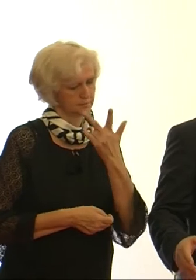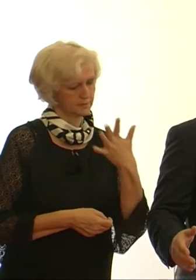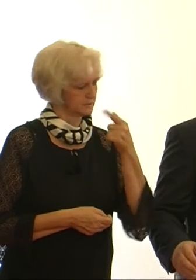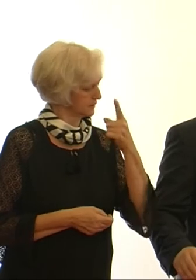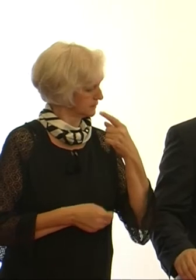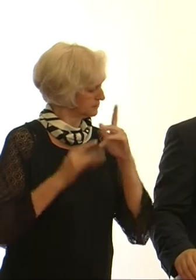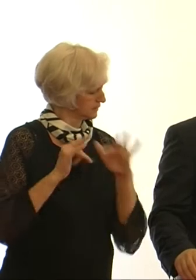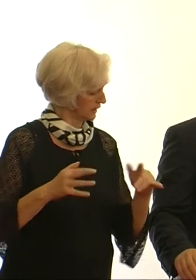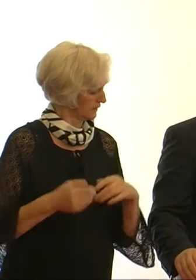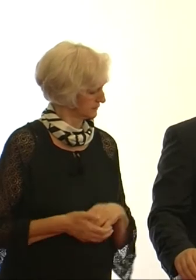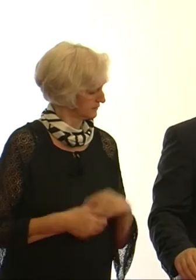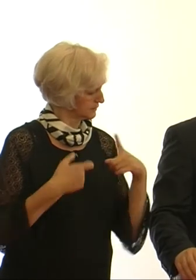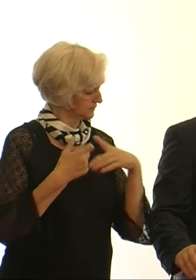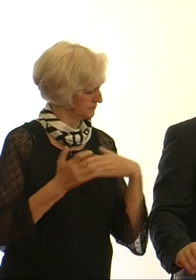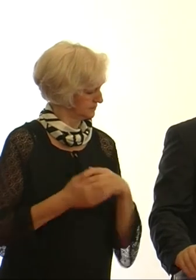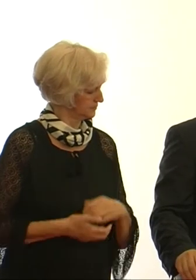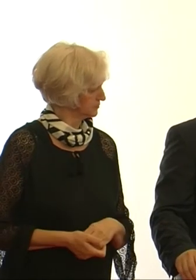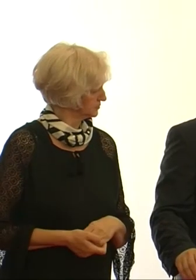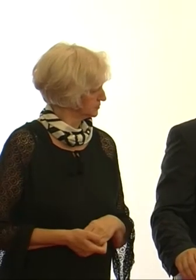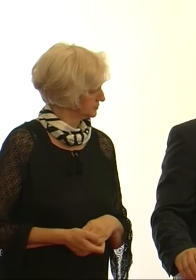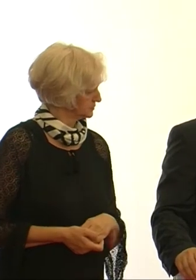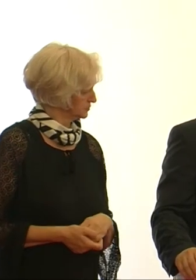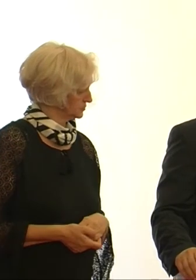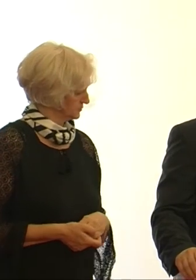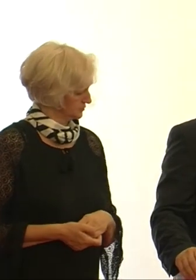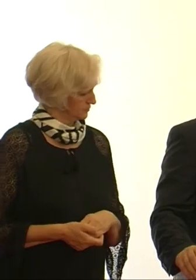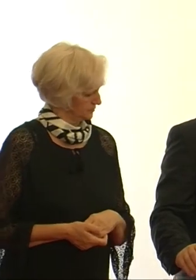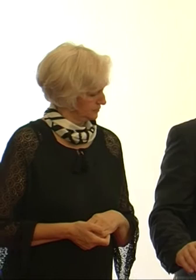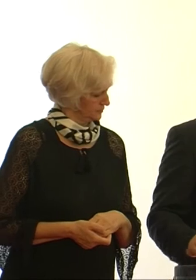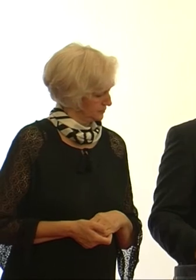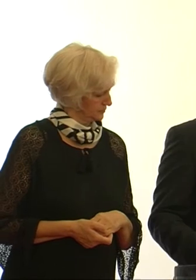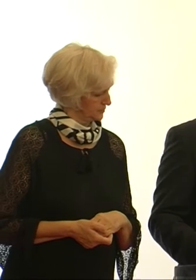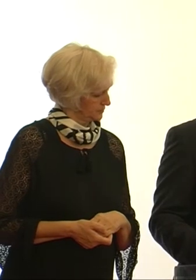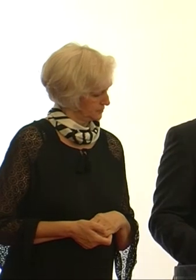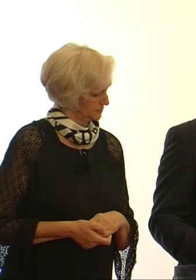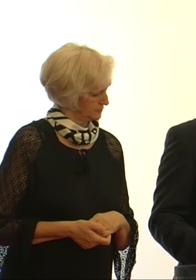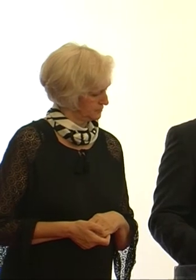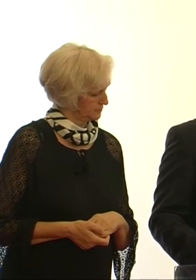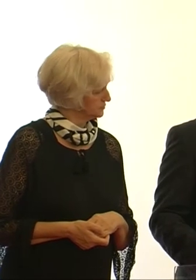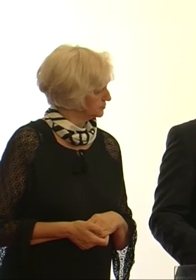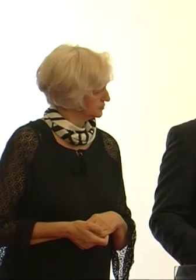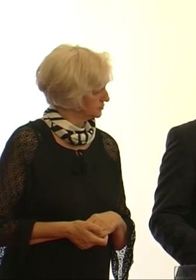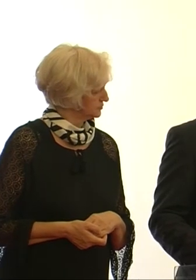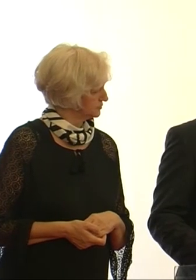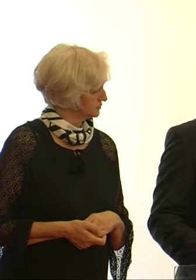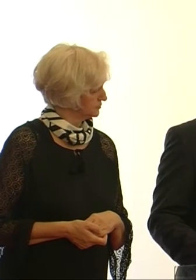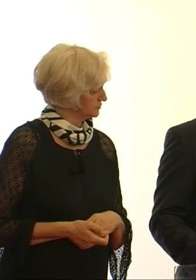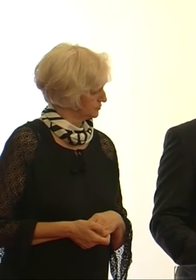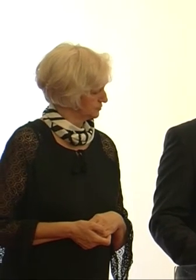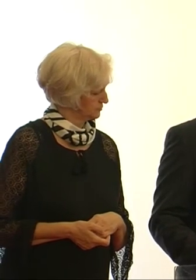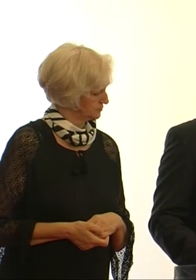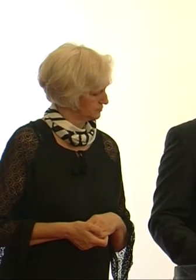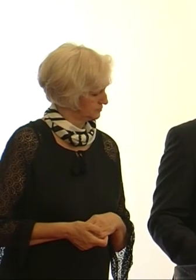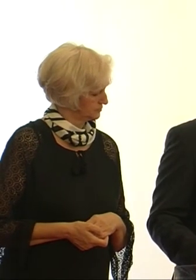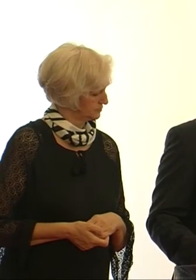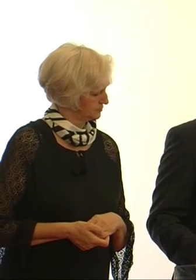i očekivano značajne ugovore koji će rezultirati izvozom bosansko-hercegovačke privrede na regionalno, evropsko